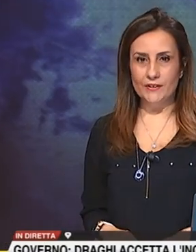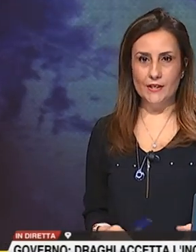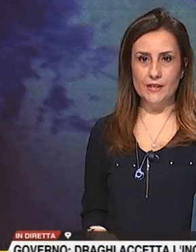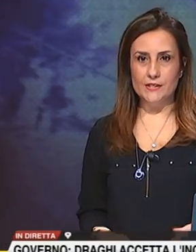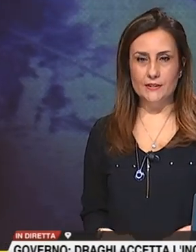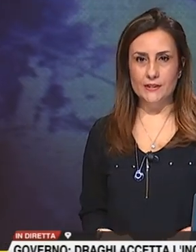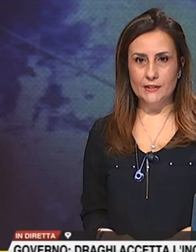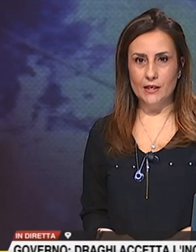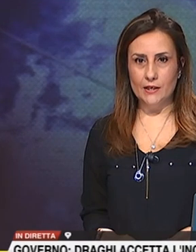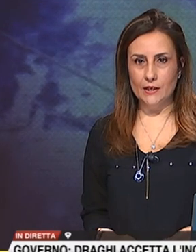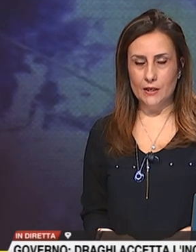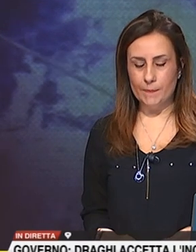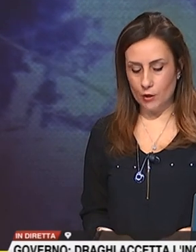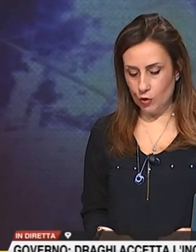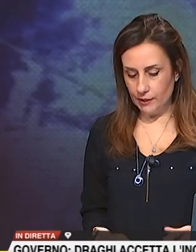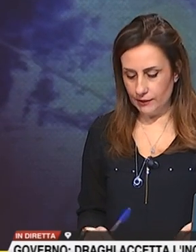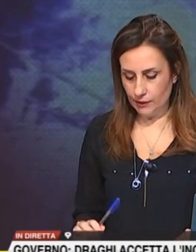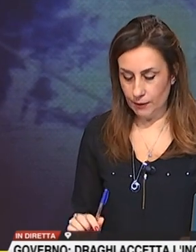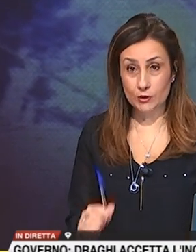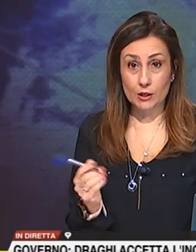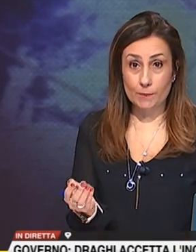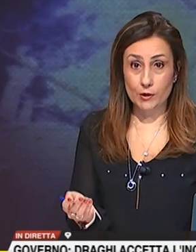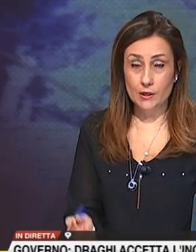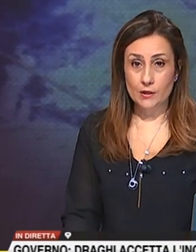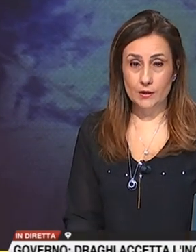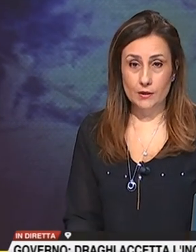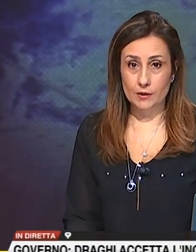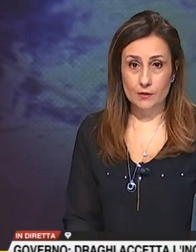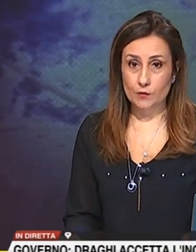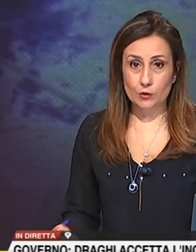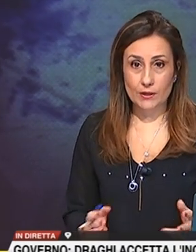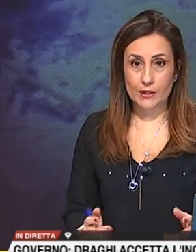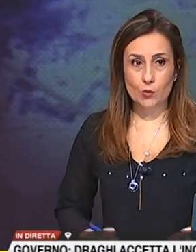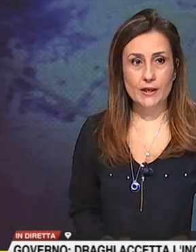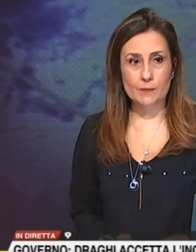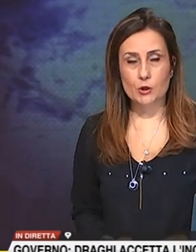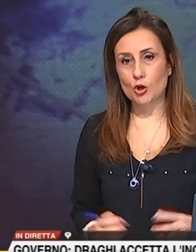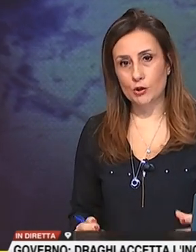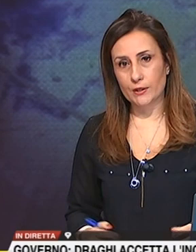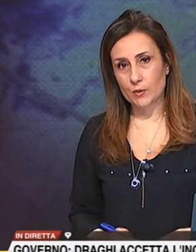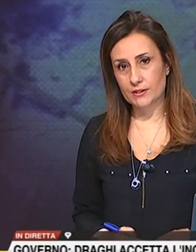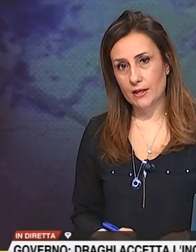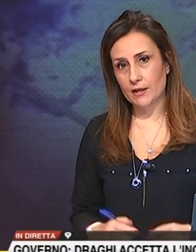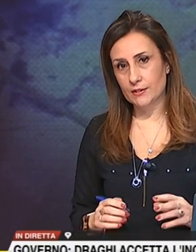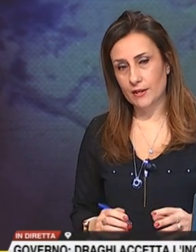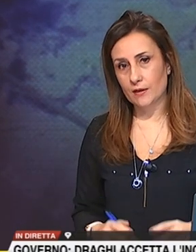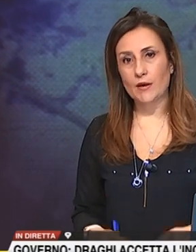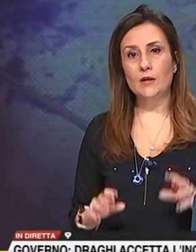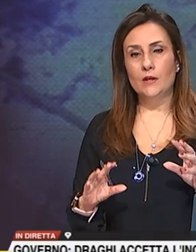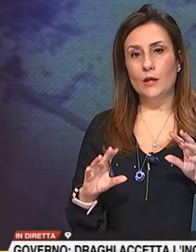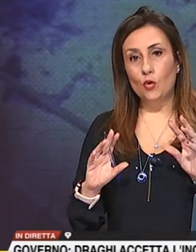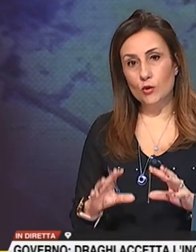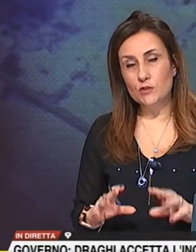Dunque le avete sentite le parole di Mario Draghi, poi dovrà tornare al Quirinale per sciogliere questa